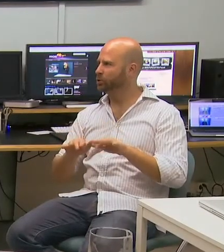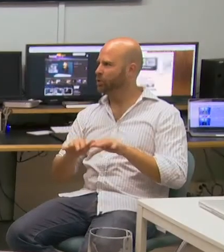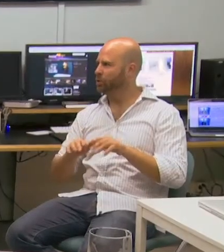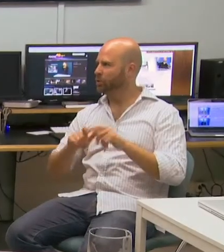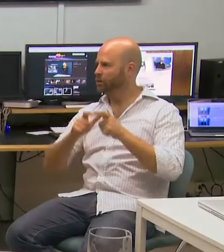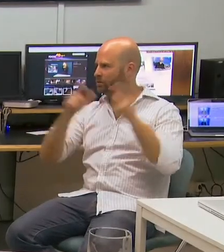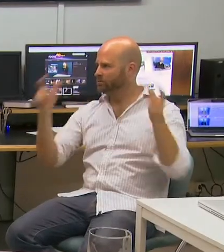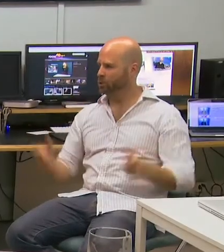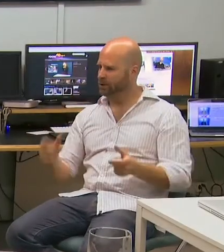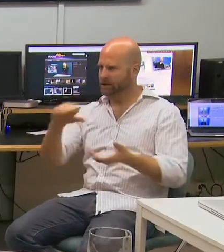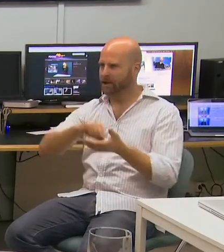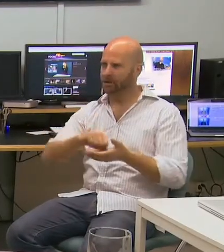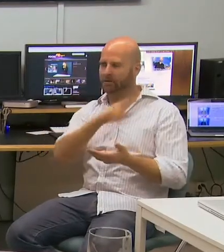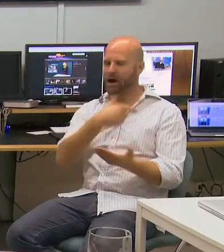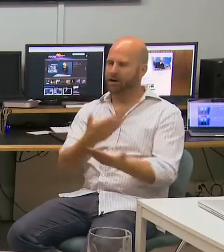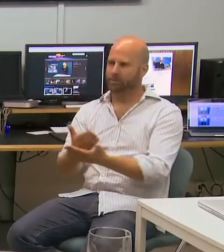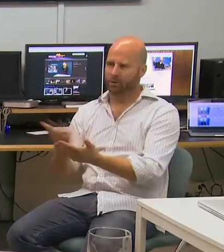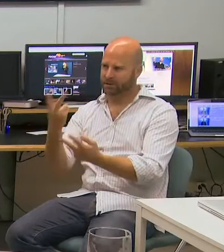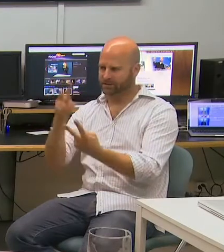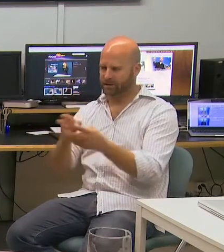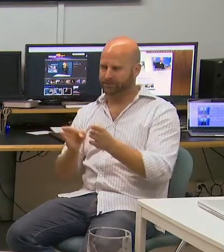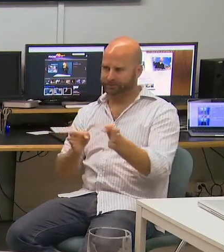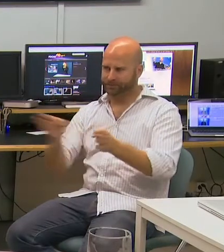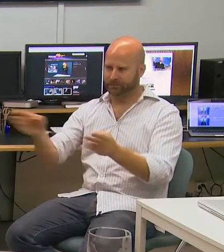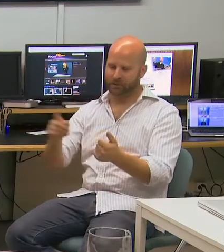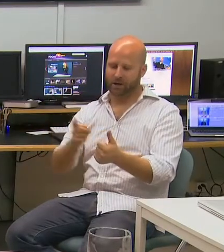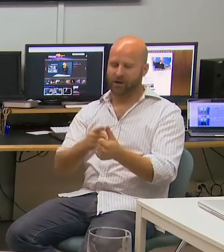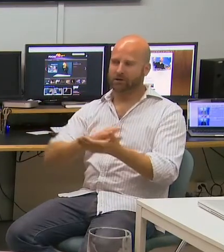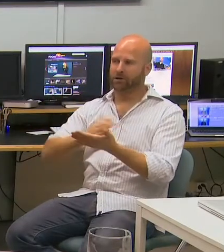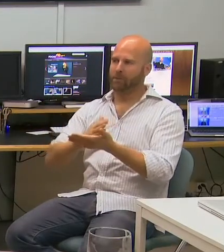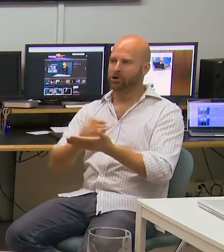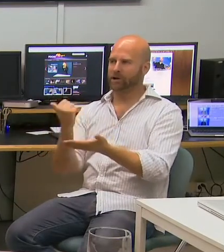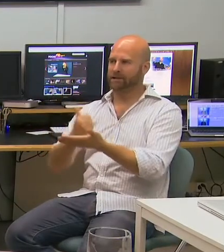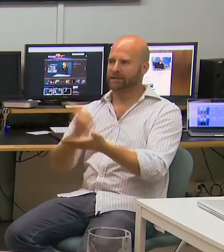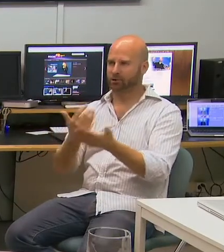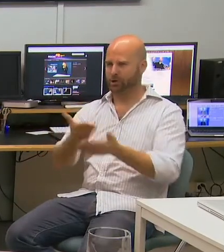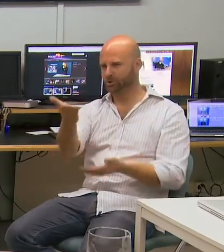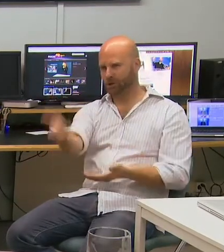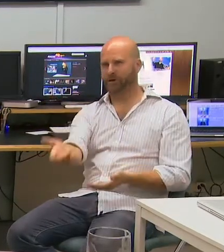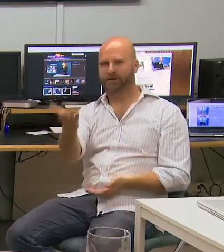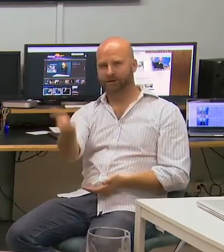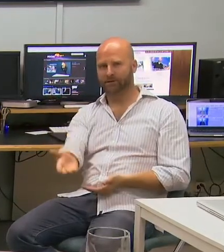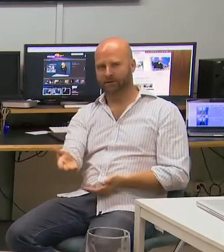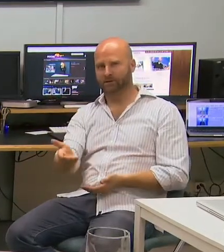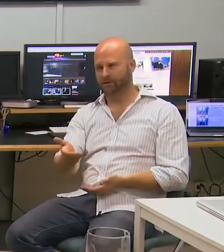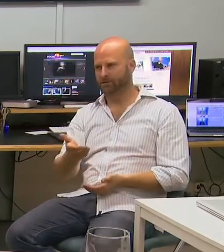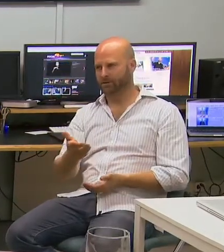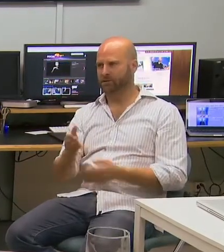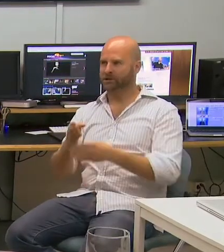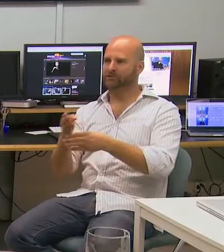man, Vermittlungsbüro sagt man genau. Und die haben verschiedene Angebote, also die Dolmetscheinsätze, zum Beispiel heute, diese Dolmetscher